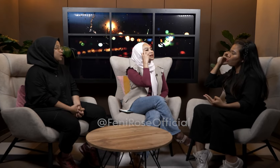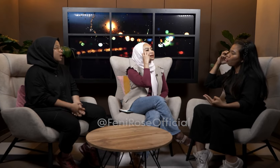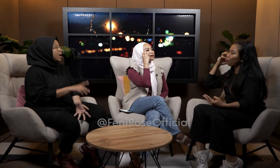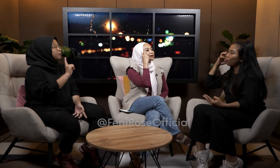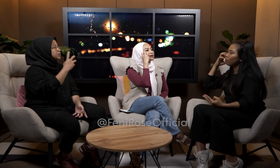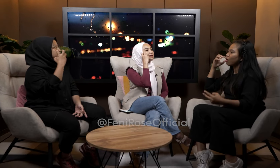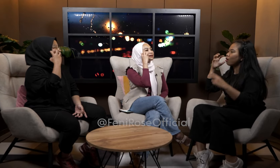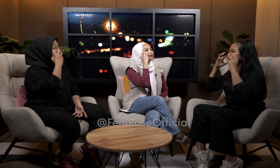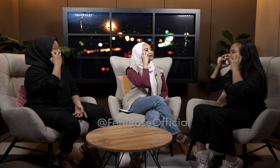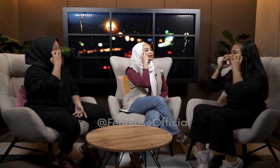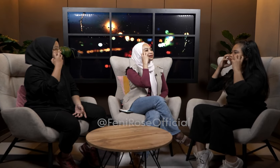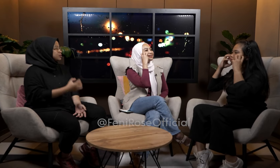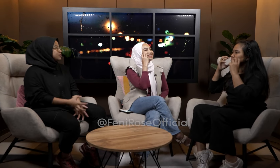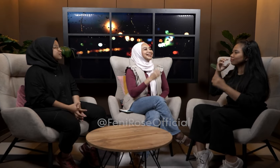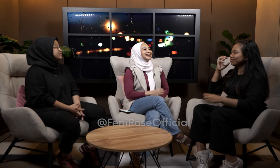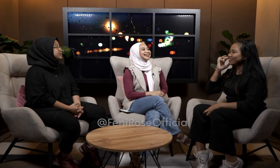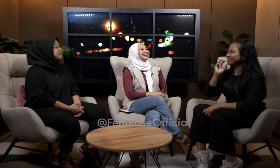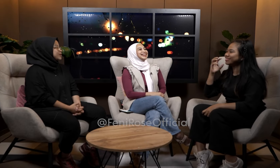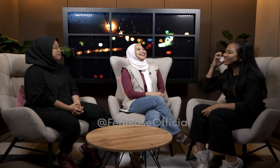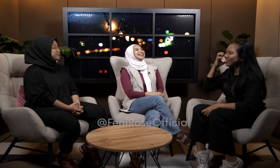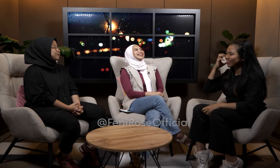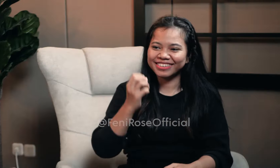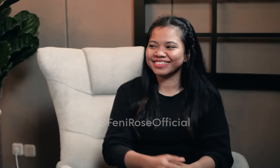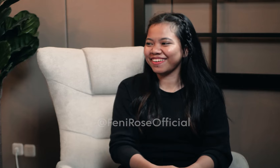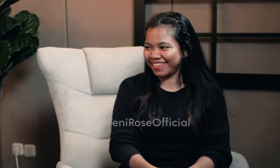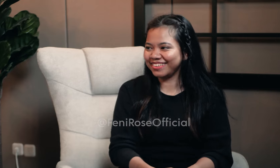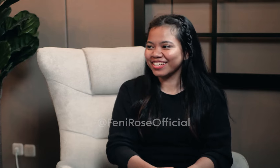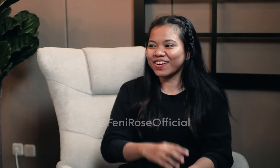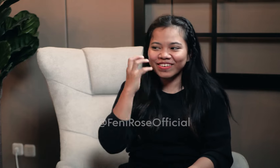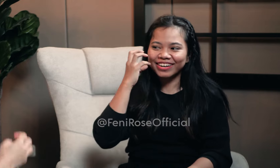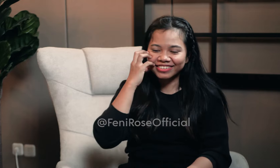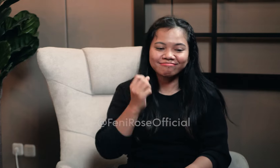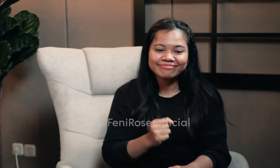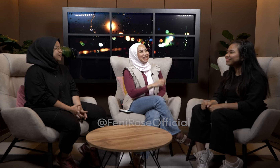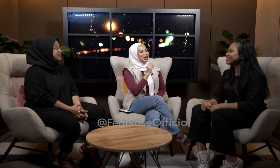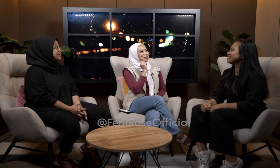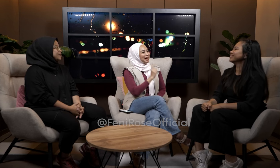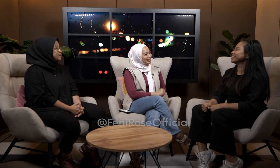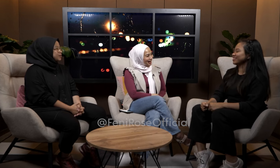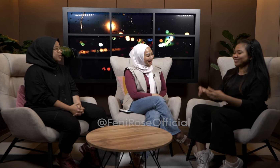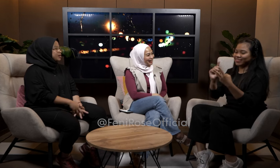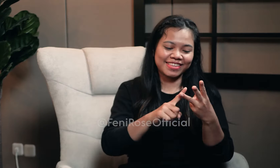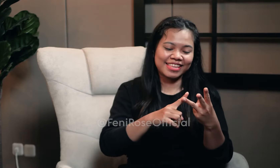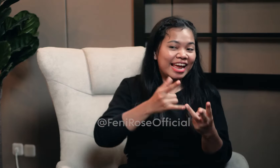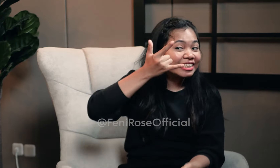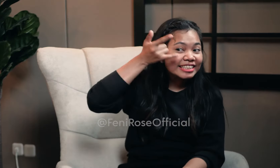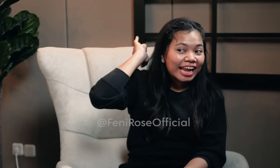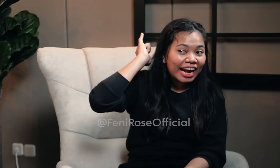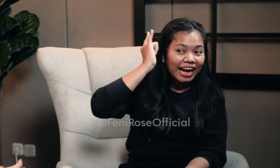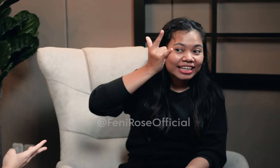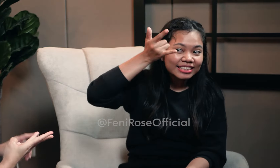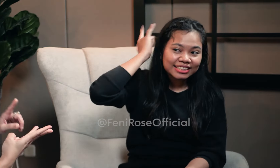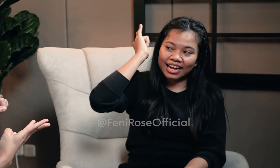Apa sebab Prabowo sebab Prabowo seperti Kalau Pak Ganjar kalau Ganjar seperti Oh ada